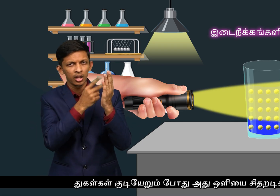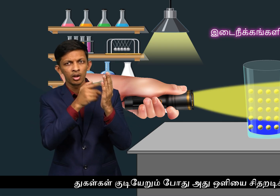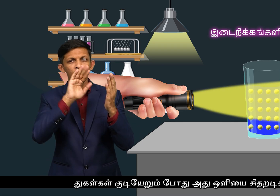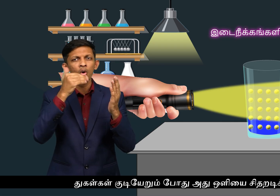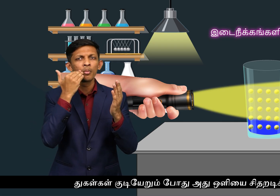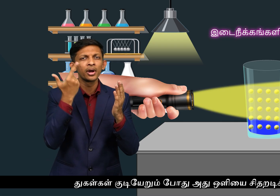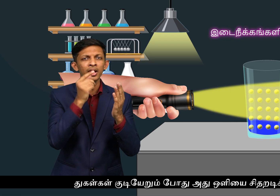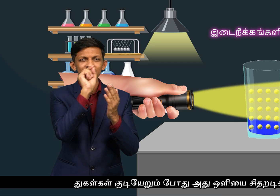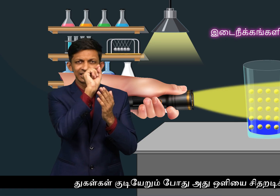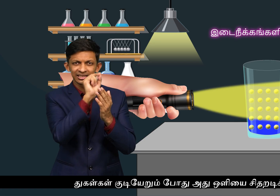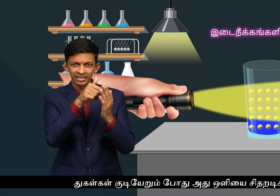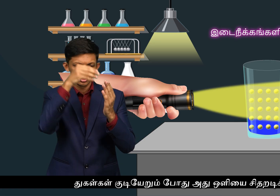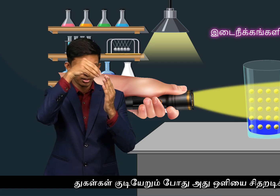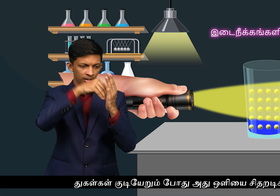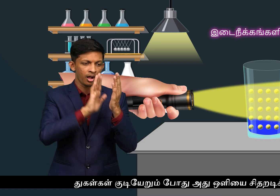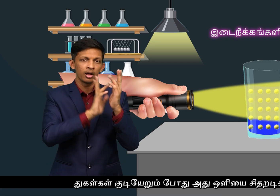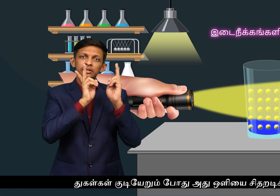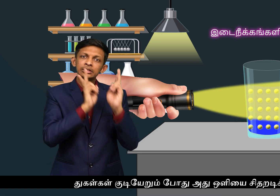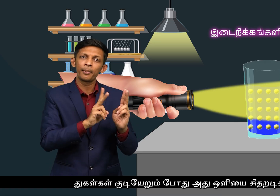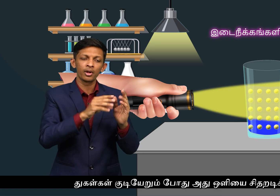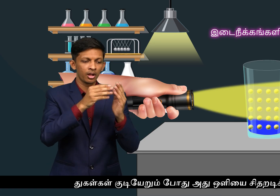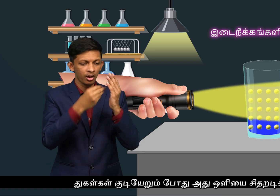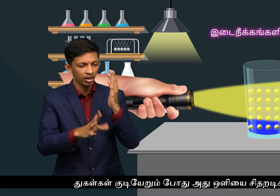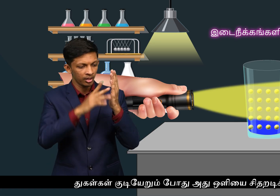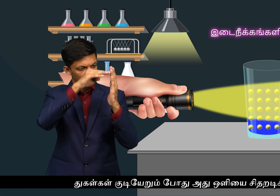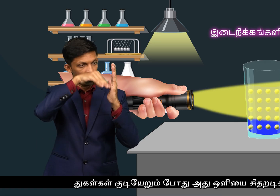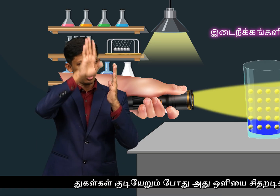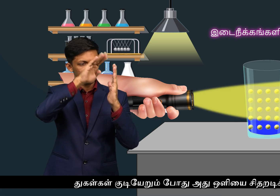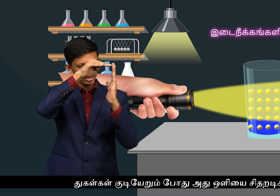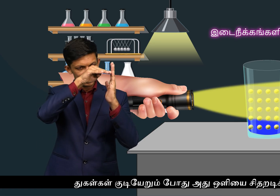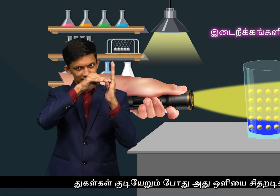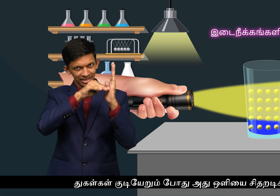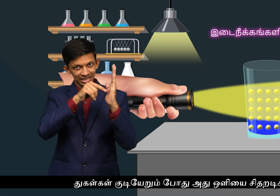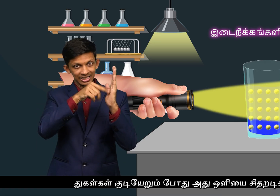குடியேறும் போது அது ஒரு ஒளியை சிதறடிக்காது.